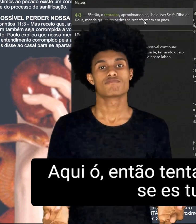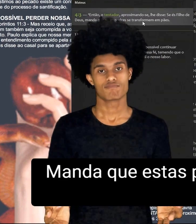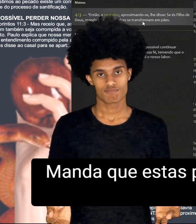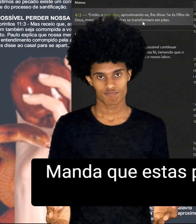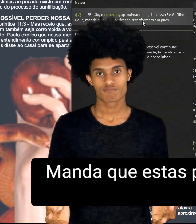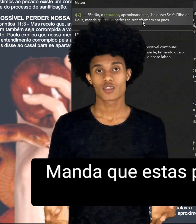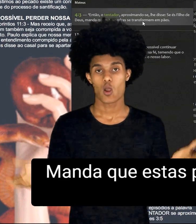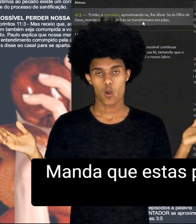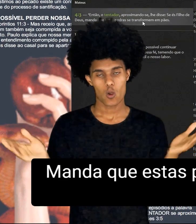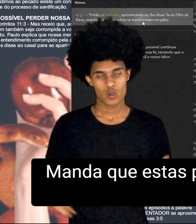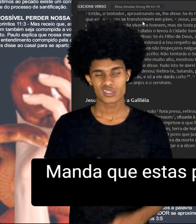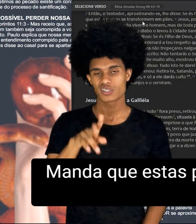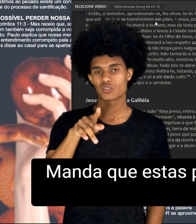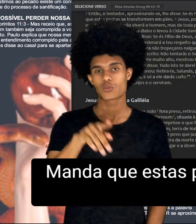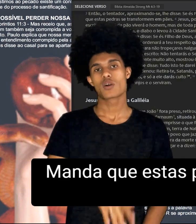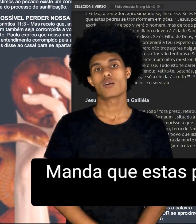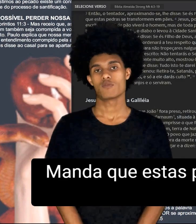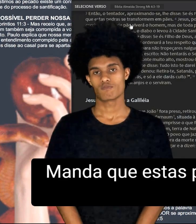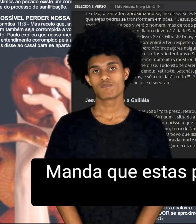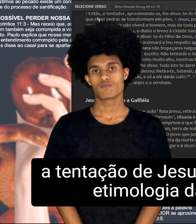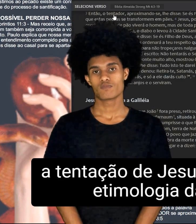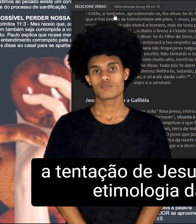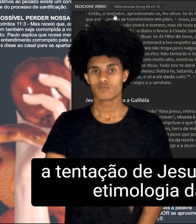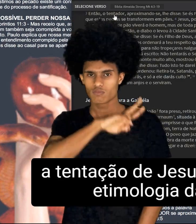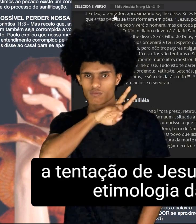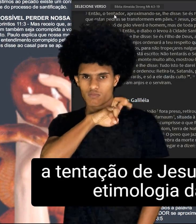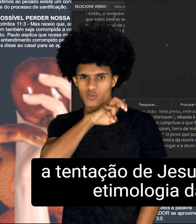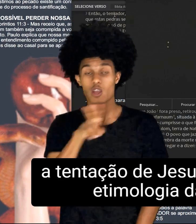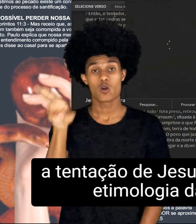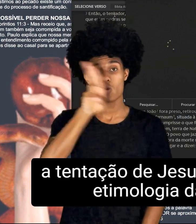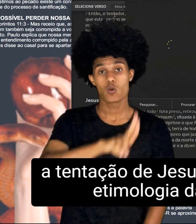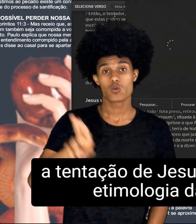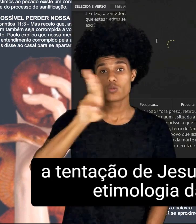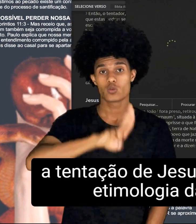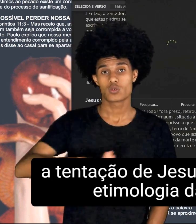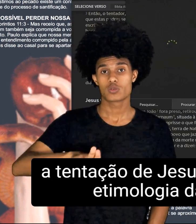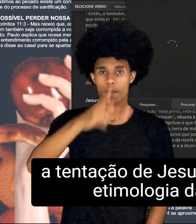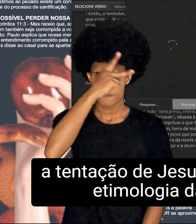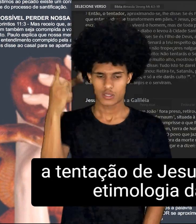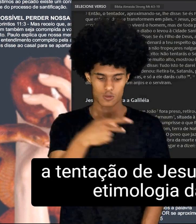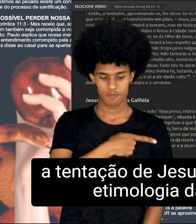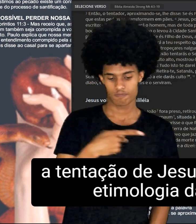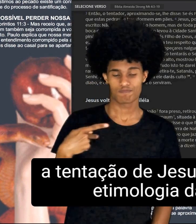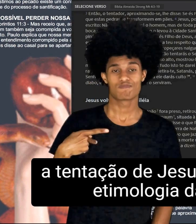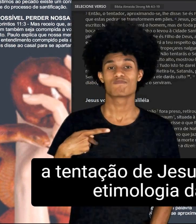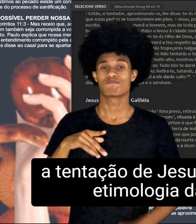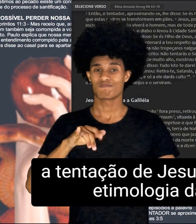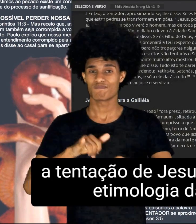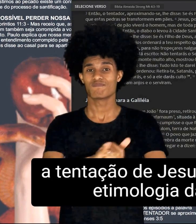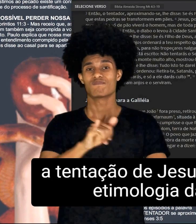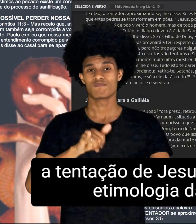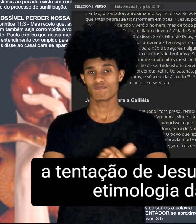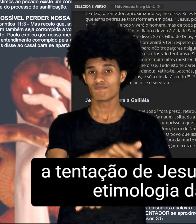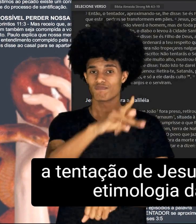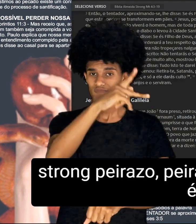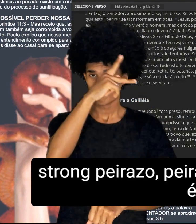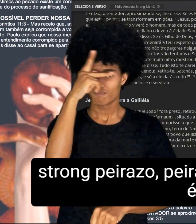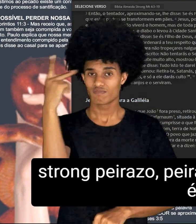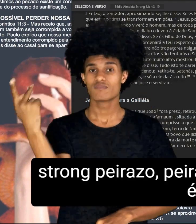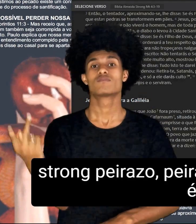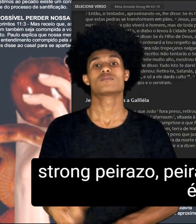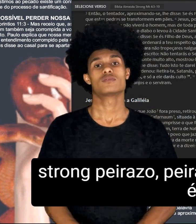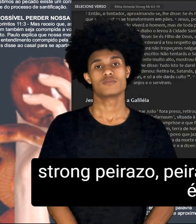filho de Deus, manda que essas pedras se transformem em pão. Olha aqui, a tentação de Jesus, ó, tentador. Então, procurar a etimologia da palavra no